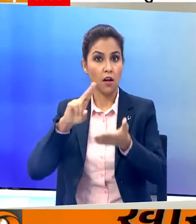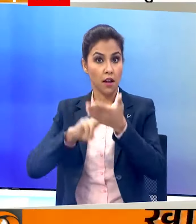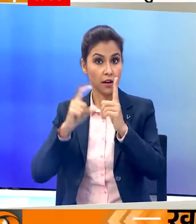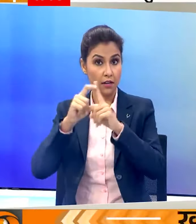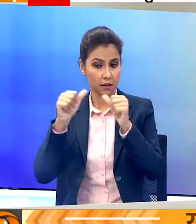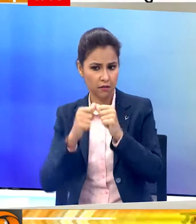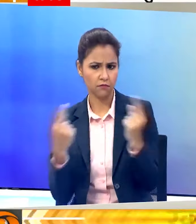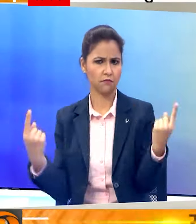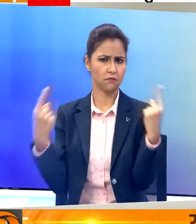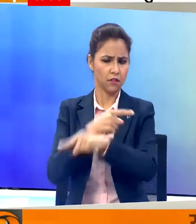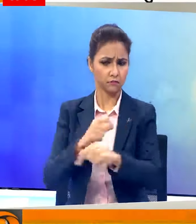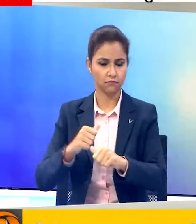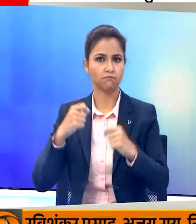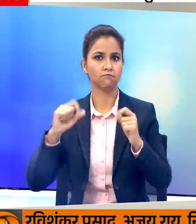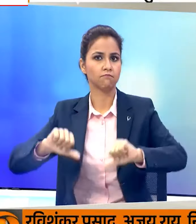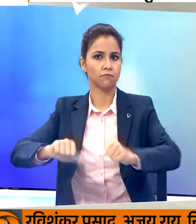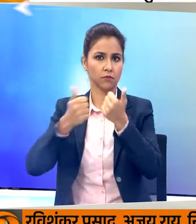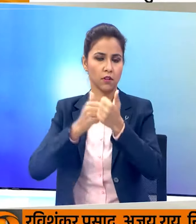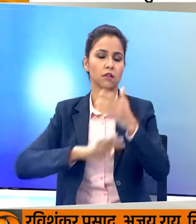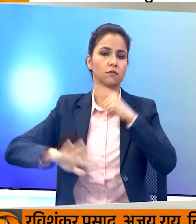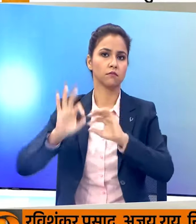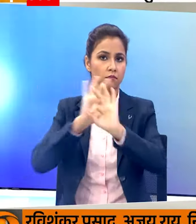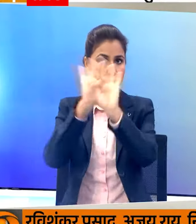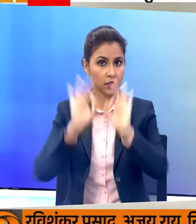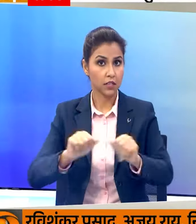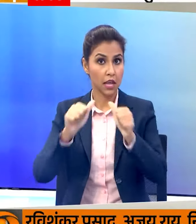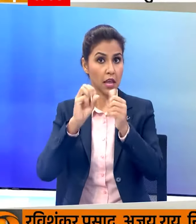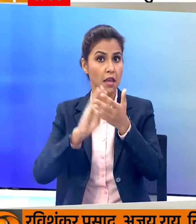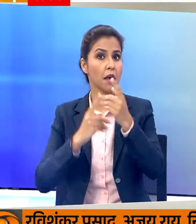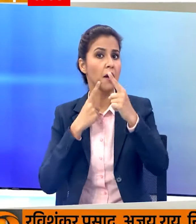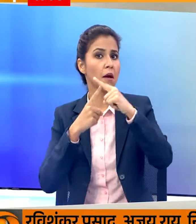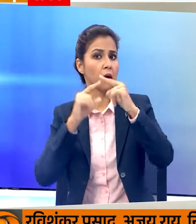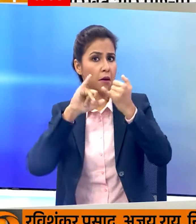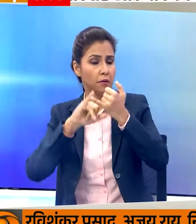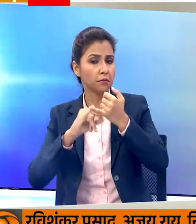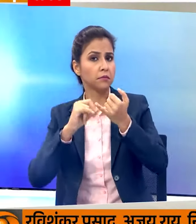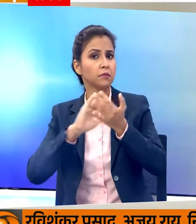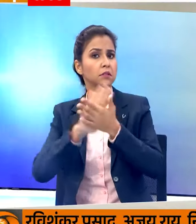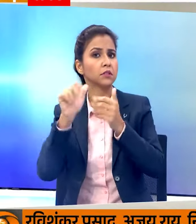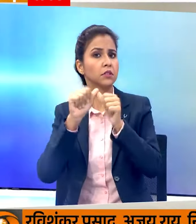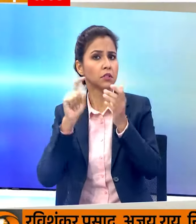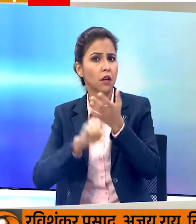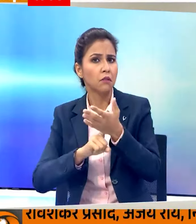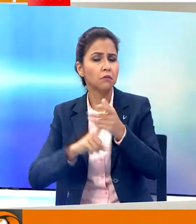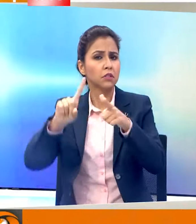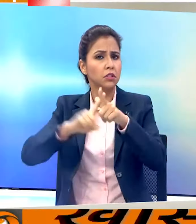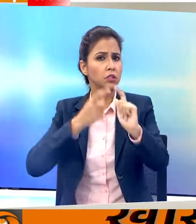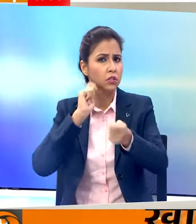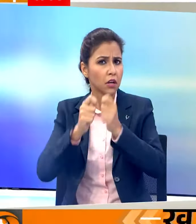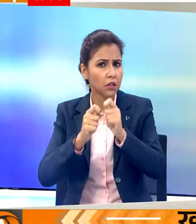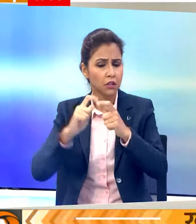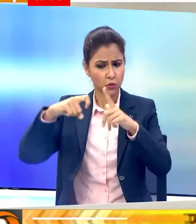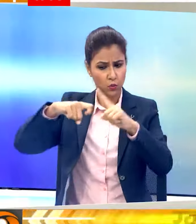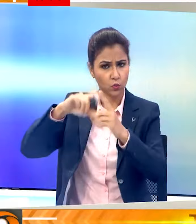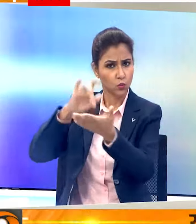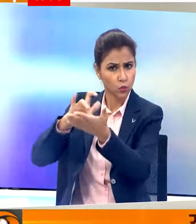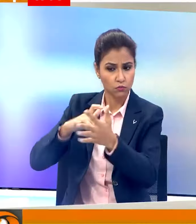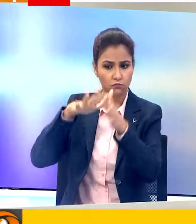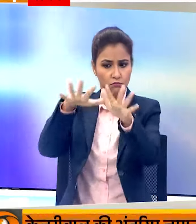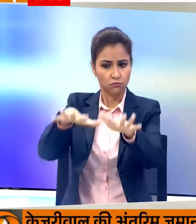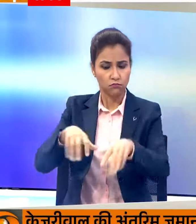में जीत का माहौल तैयार करेंगे अमित शाह आज सबसे पहले झारखंड के खूंटी लोकसभा क्षेत्र में जनसभा को